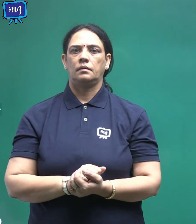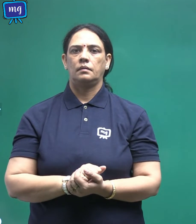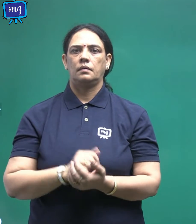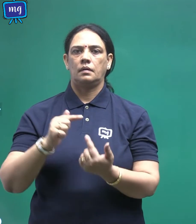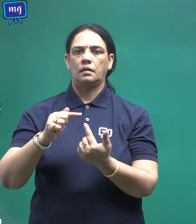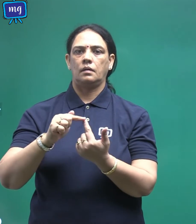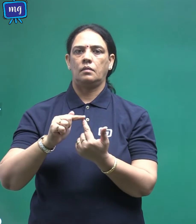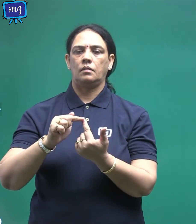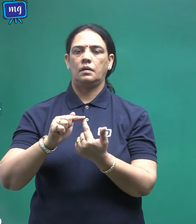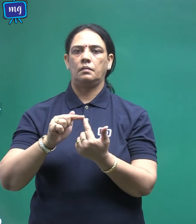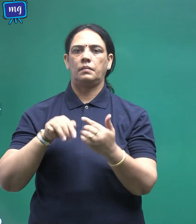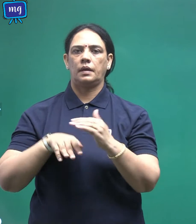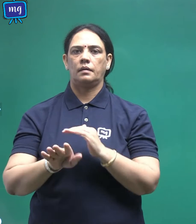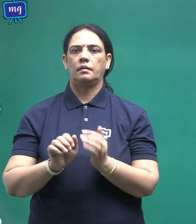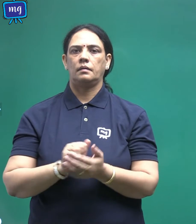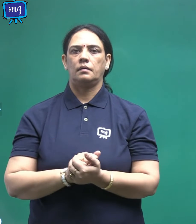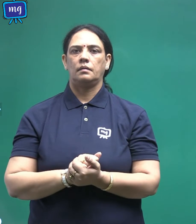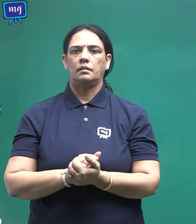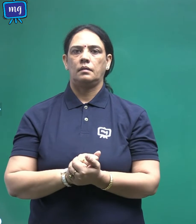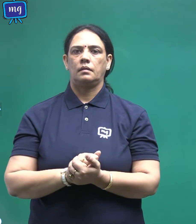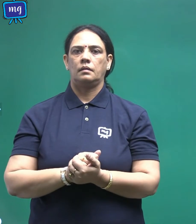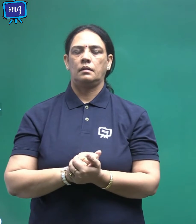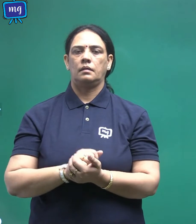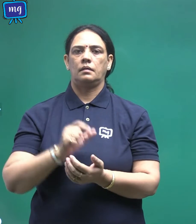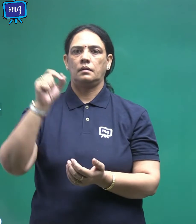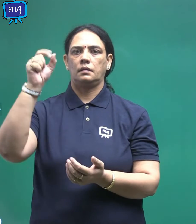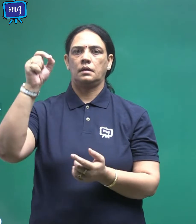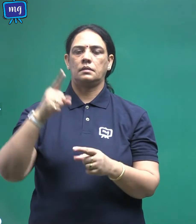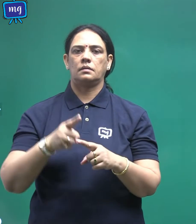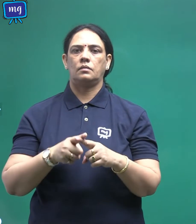अंडर रूट में 10 गुणा